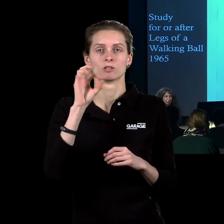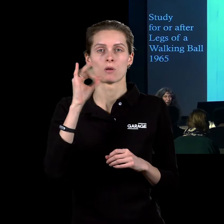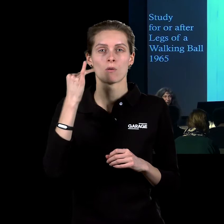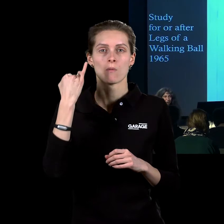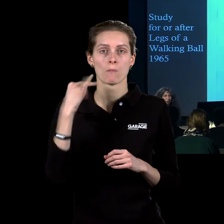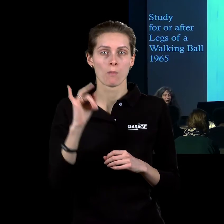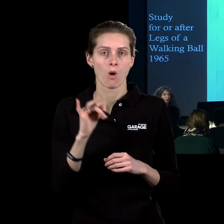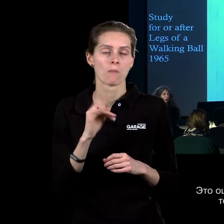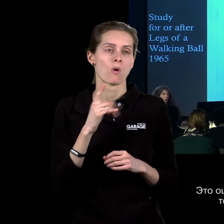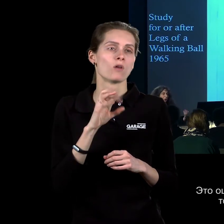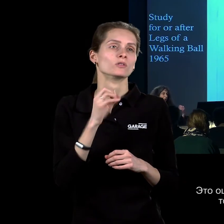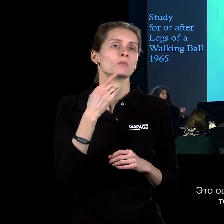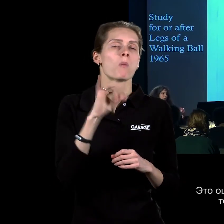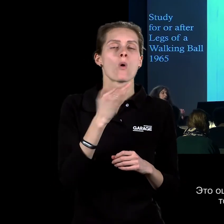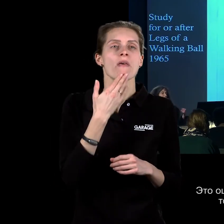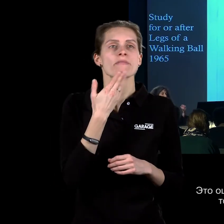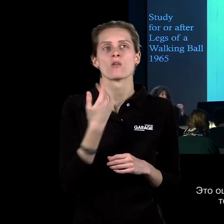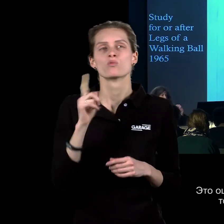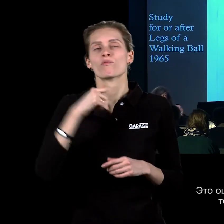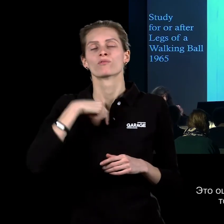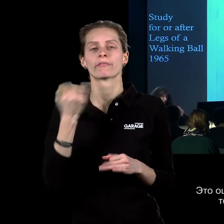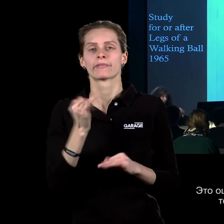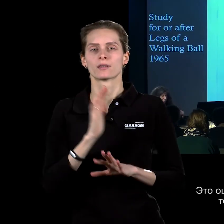хочется узнавать, что у нас внутри. Вот это ощущение как бы